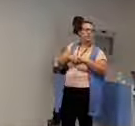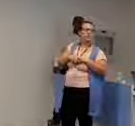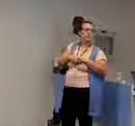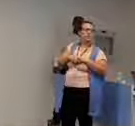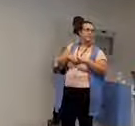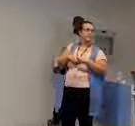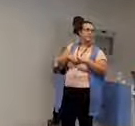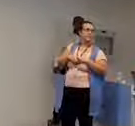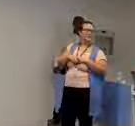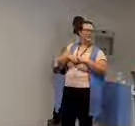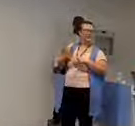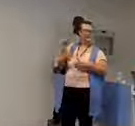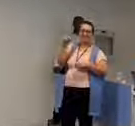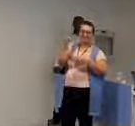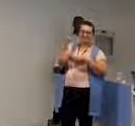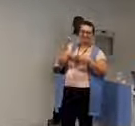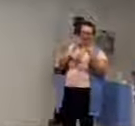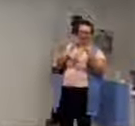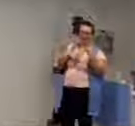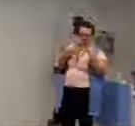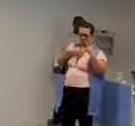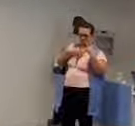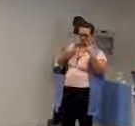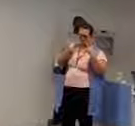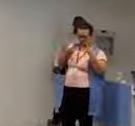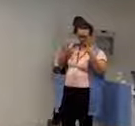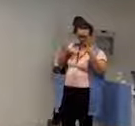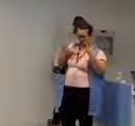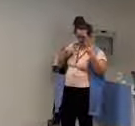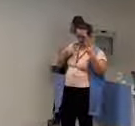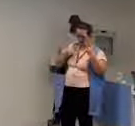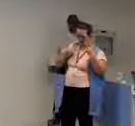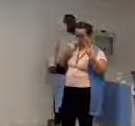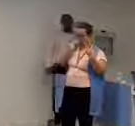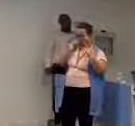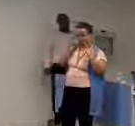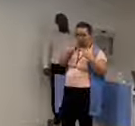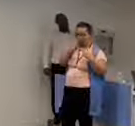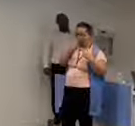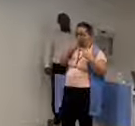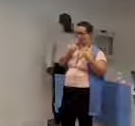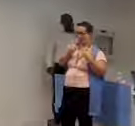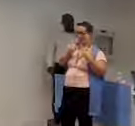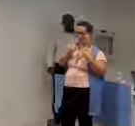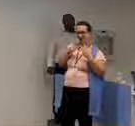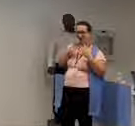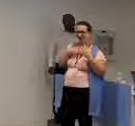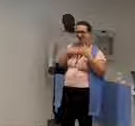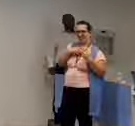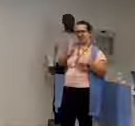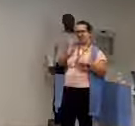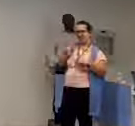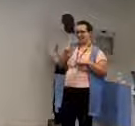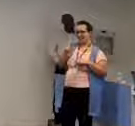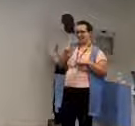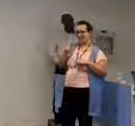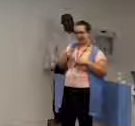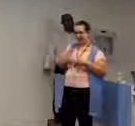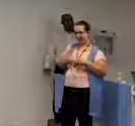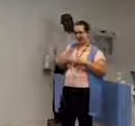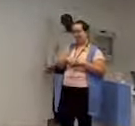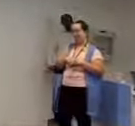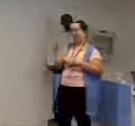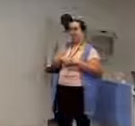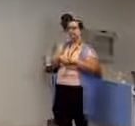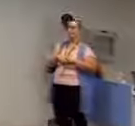Na vida, existem duas formas de fazer? Não. Eu tenho uma forma adequada, melhor de fazer para aquela minha realidade, com aquela máquina, aquele